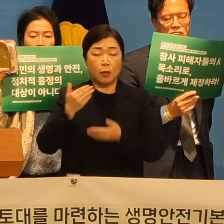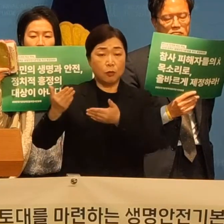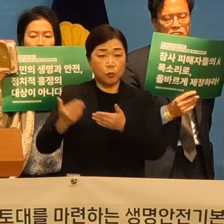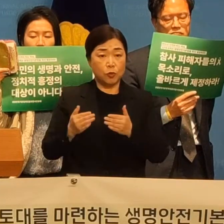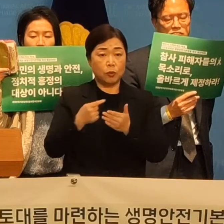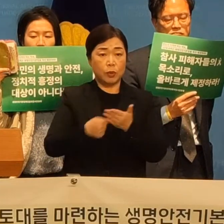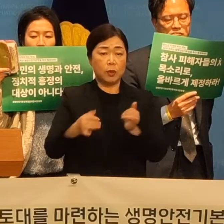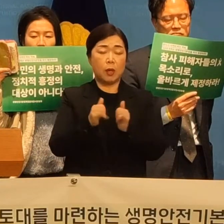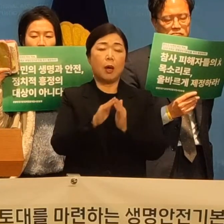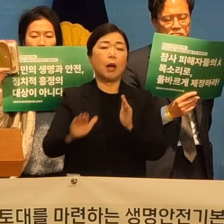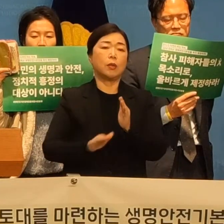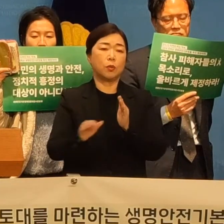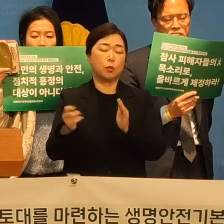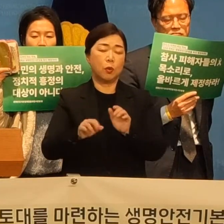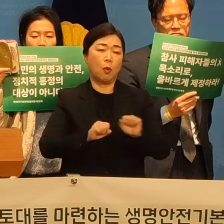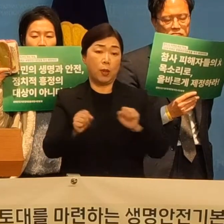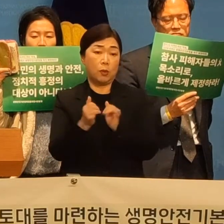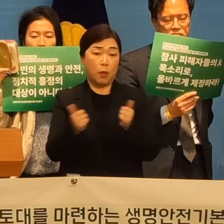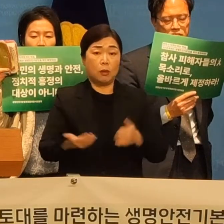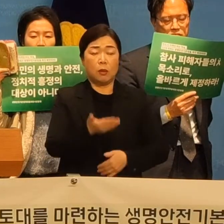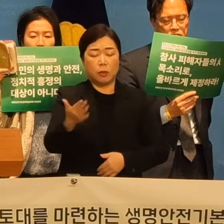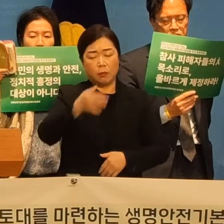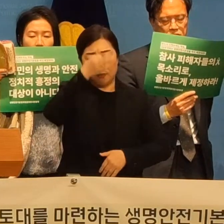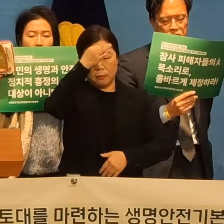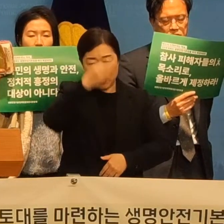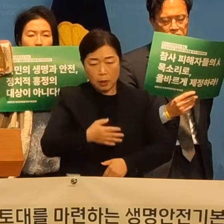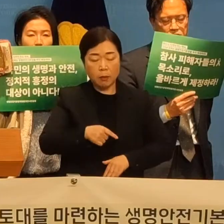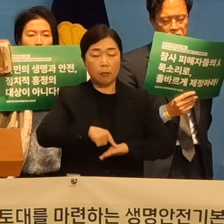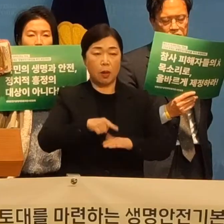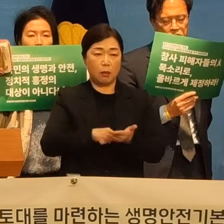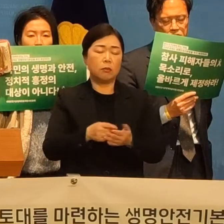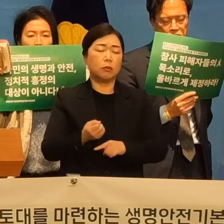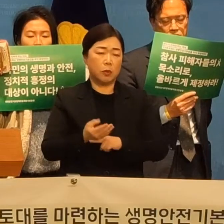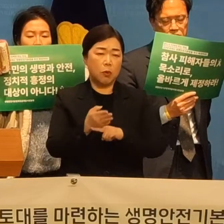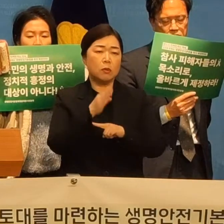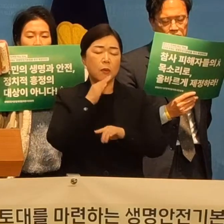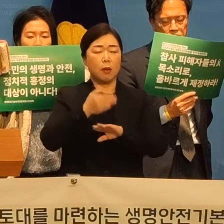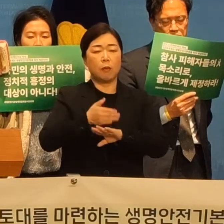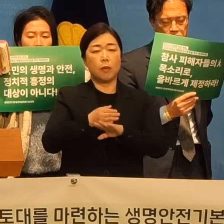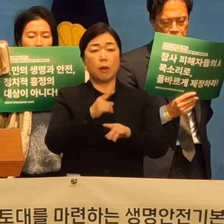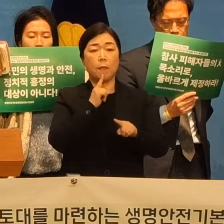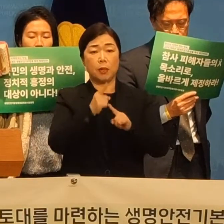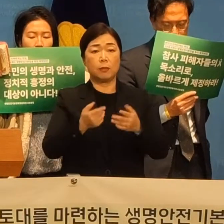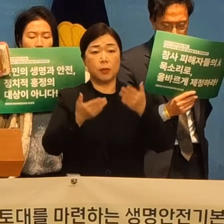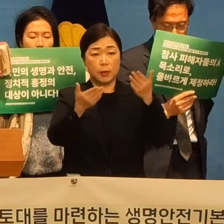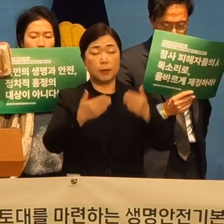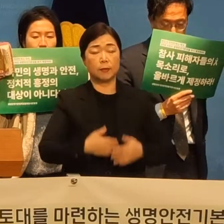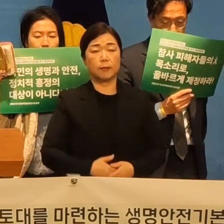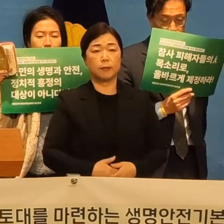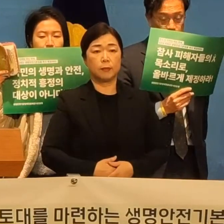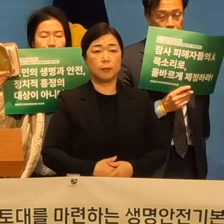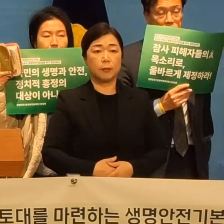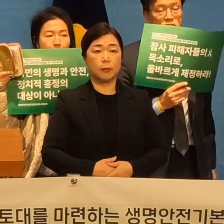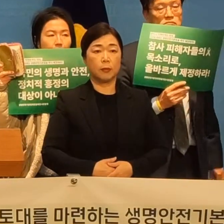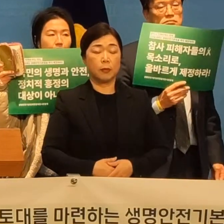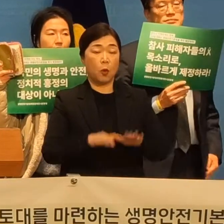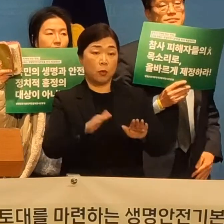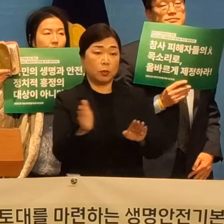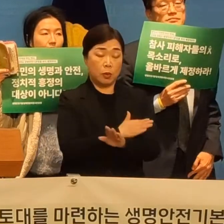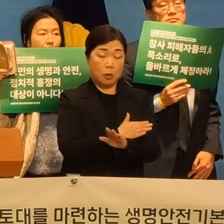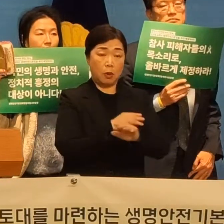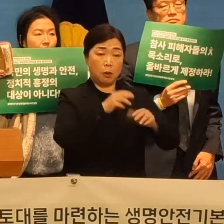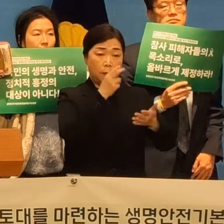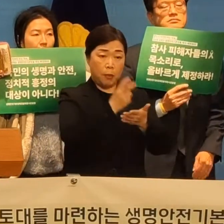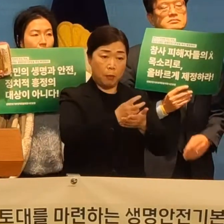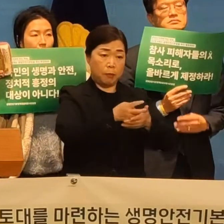여러분들과 시민사회 활동가분들께 송구한 마음과 함께 진심 어린 감사의 마음을 전합니다. 오늘부터